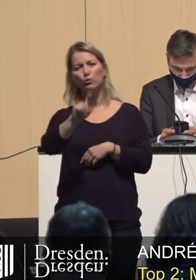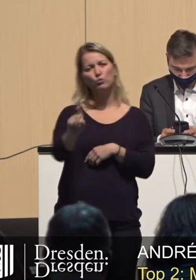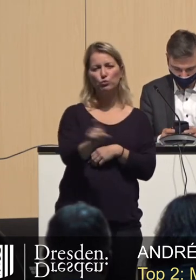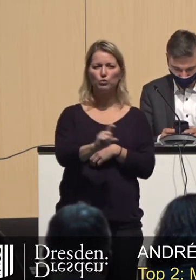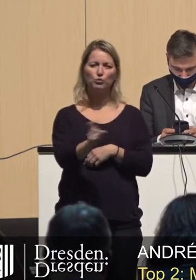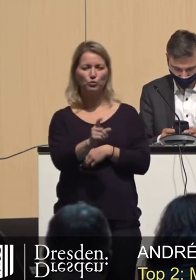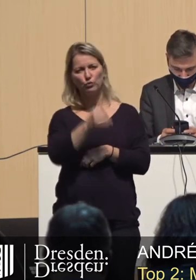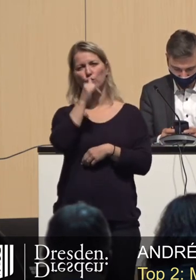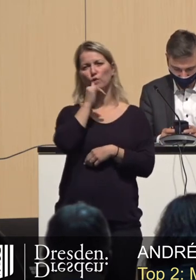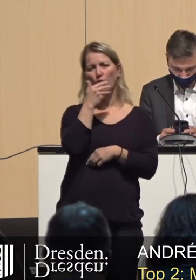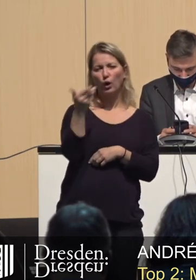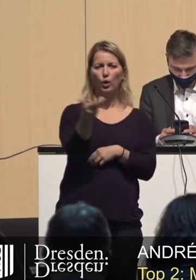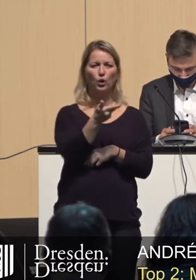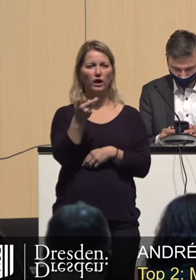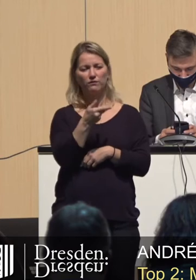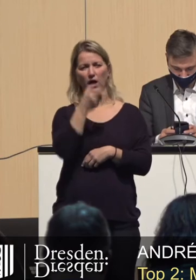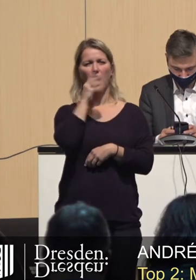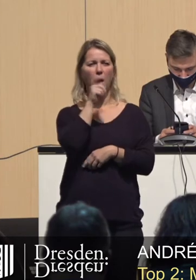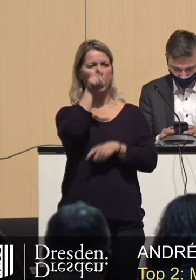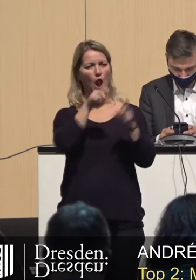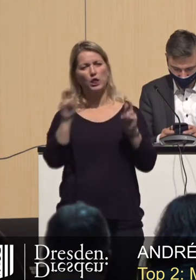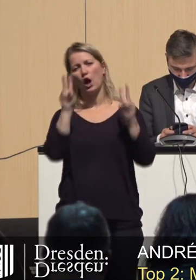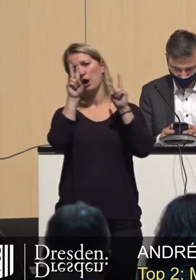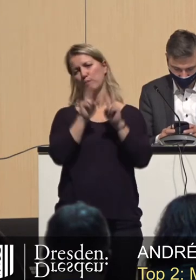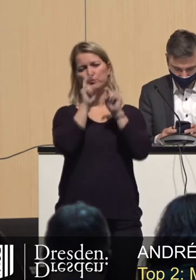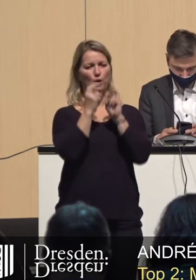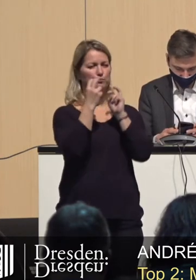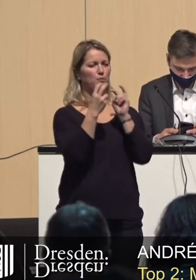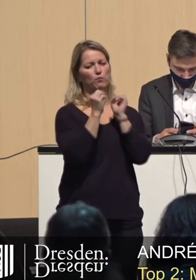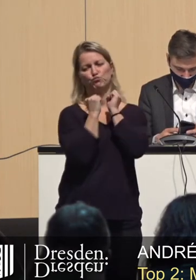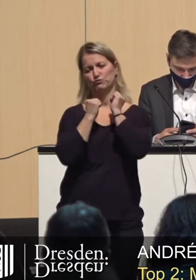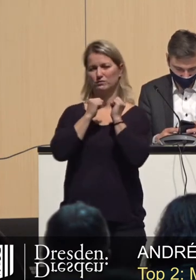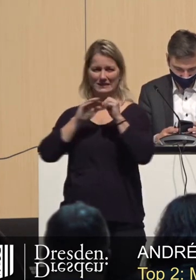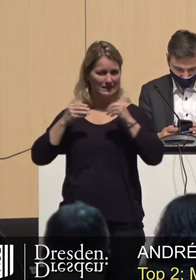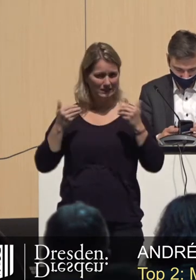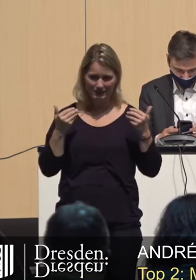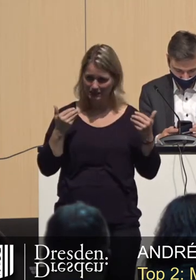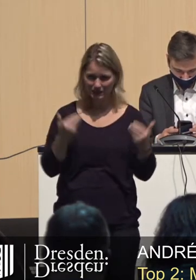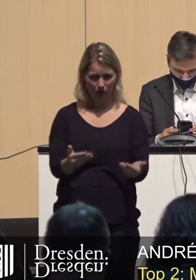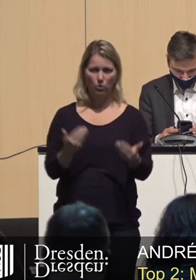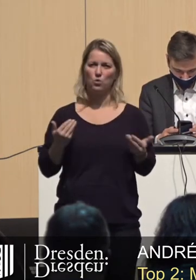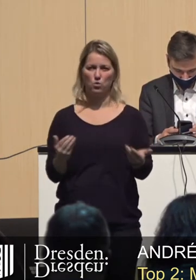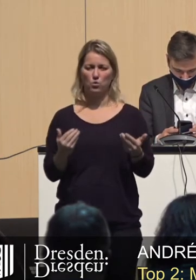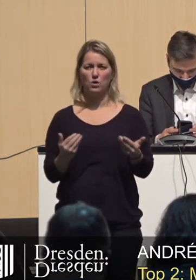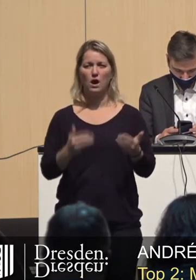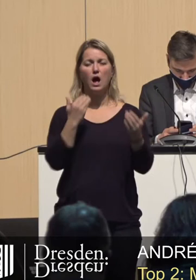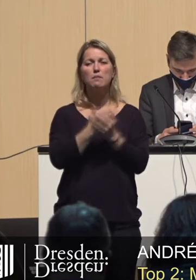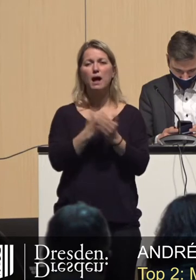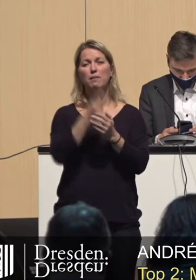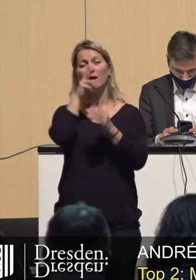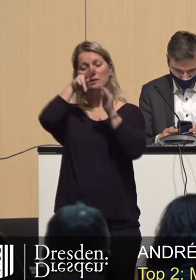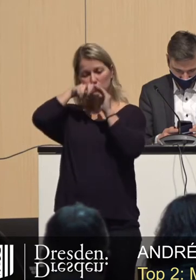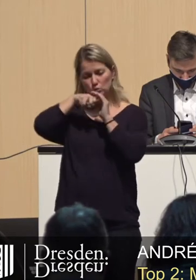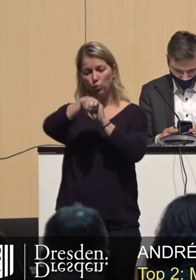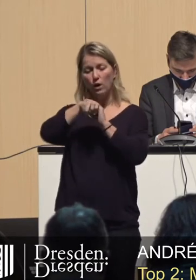wird oder Glühwein oder dergleichen? Die Leute stehen nun mal dicht an dicht, selbst wenn man sie an den Zugängen kontrolliert.